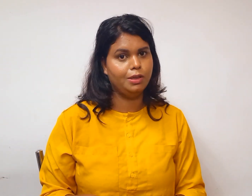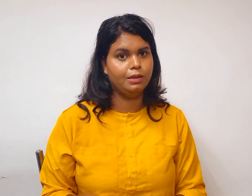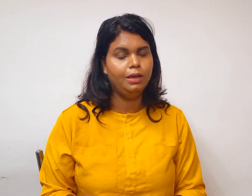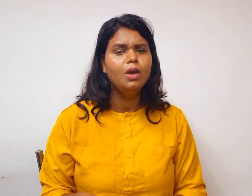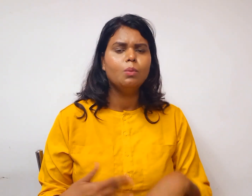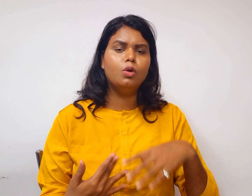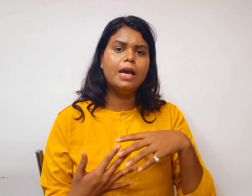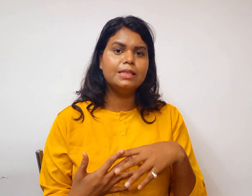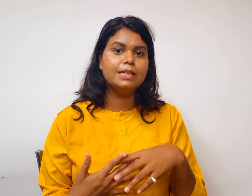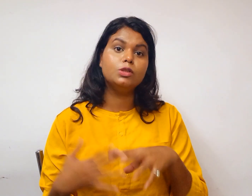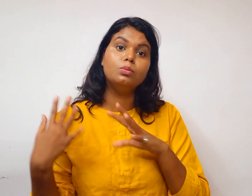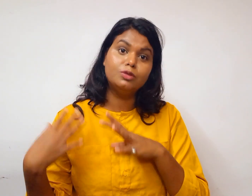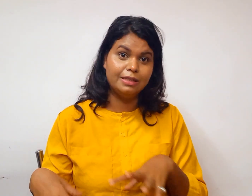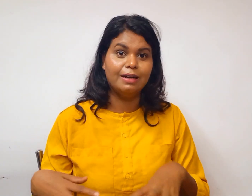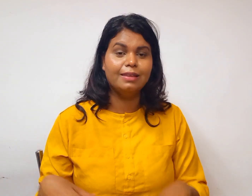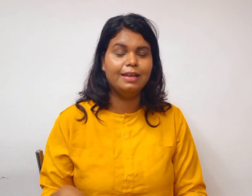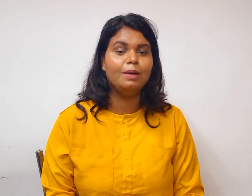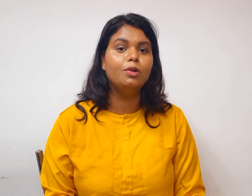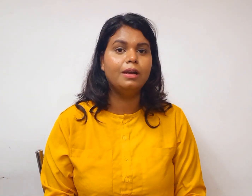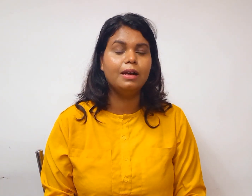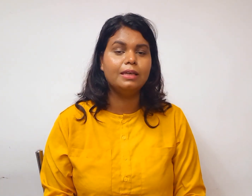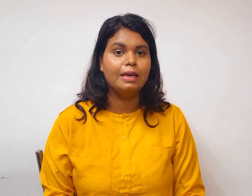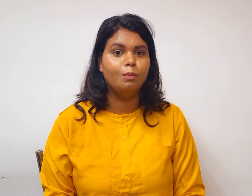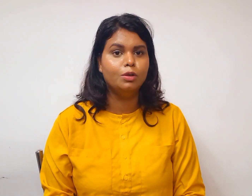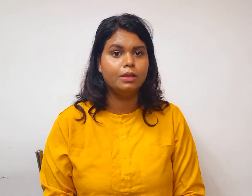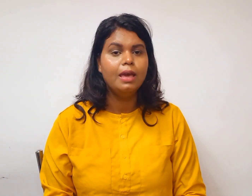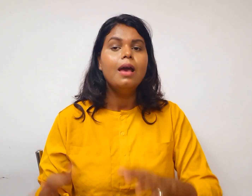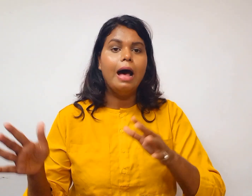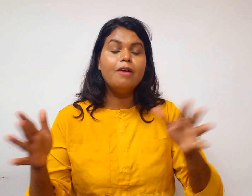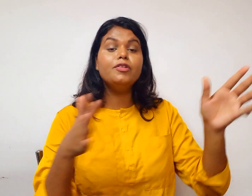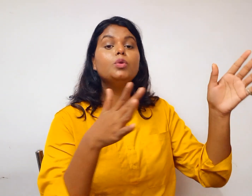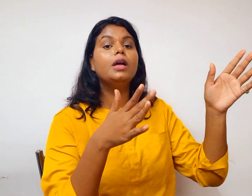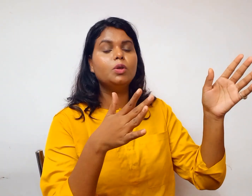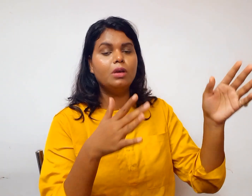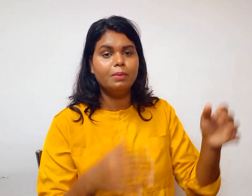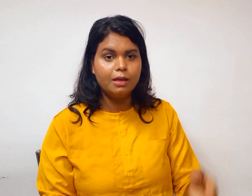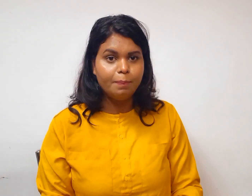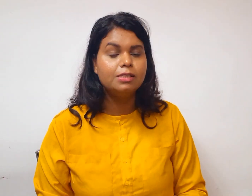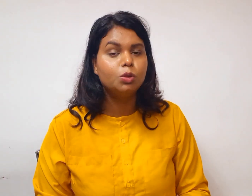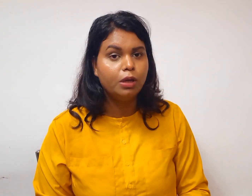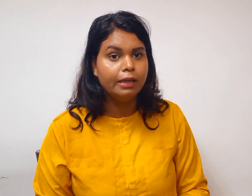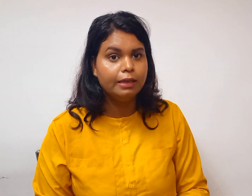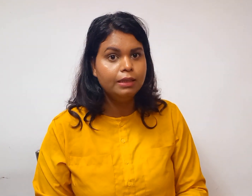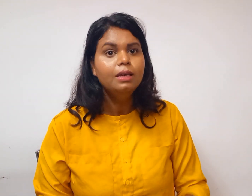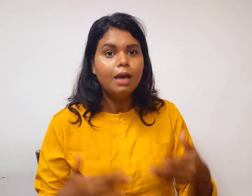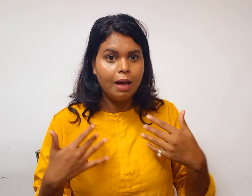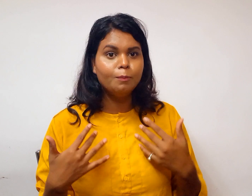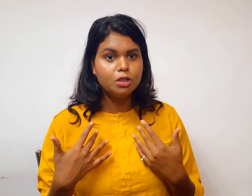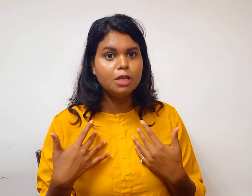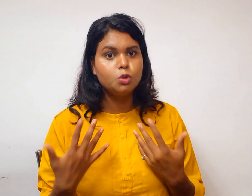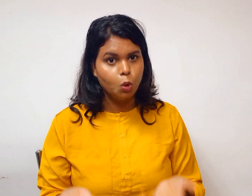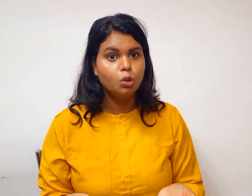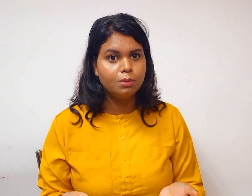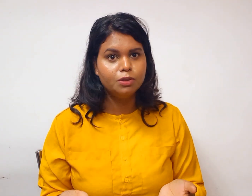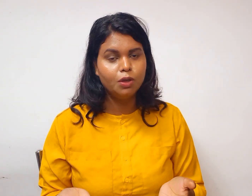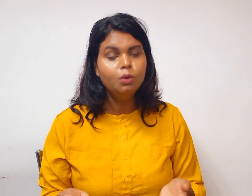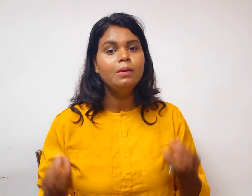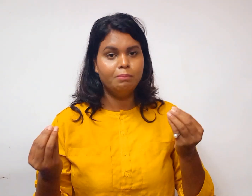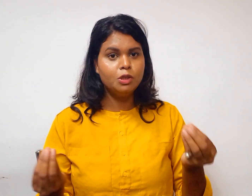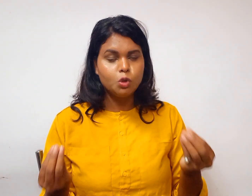नहीं है। बोला ऐसे कैसे, वो मुझसे लड़ने लगा, बोलने लगा कि क्या बोलते हैं आप फिर उधर क्यों गए। मैंने कहा पैसे थोड़ाने गई थी, आप मुझे क्या चोर समझ रहे हो। मैं चोर